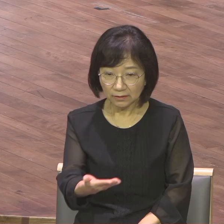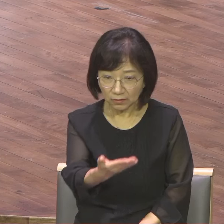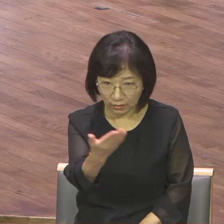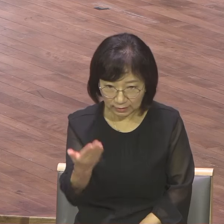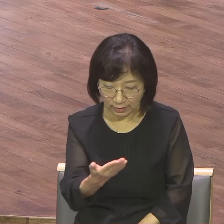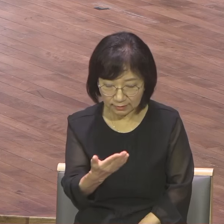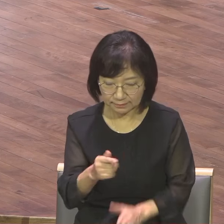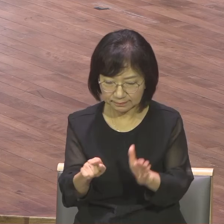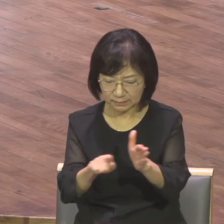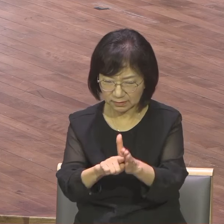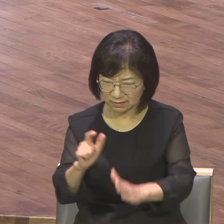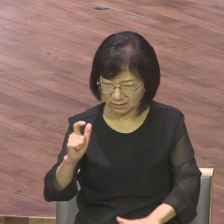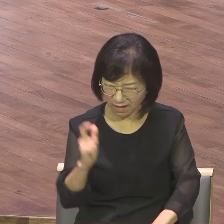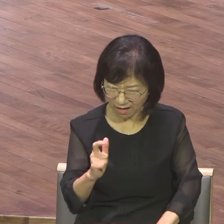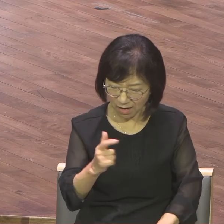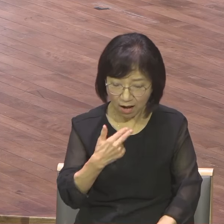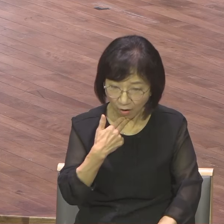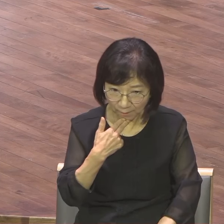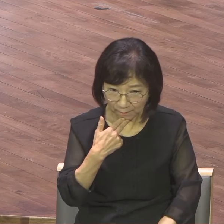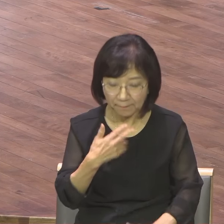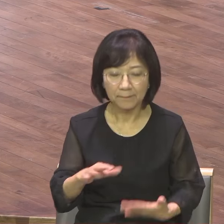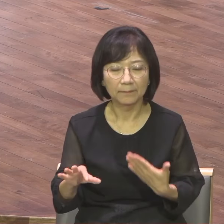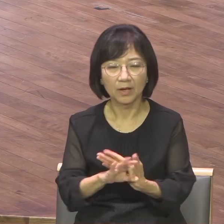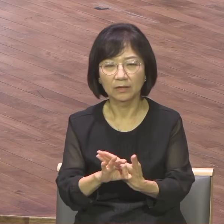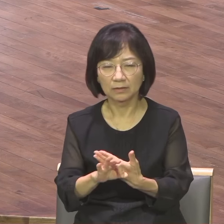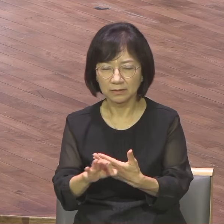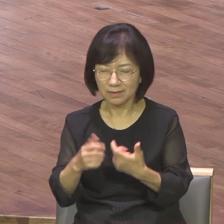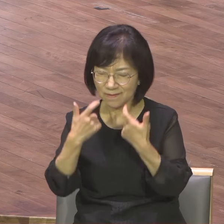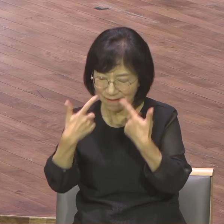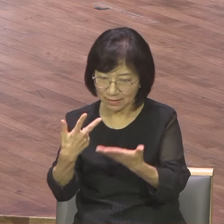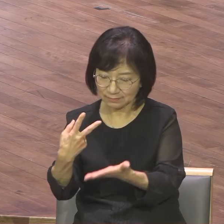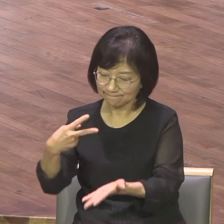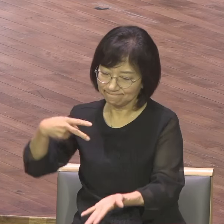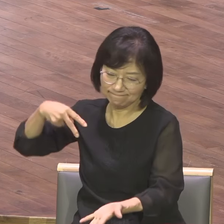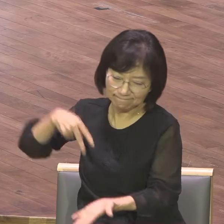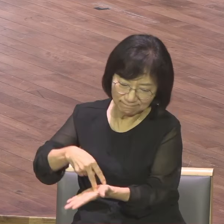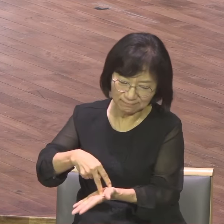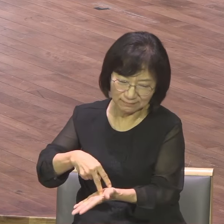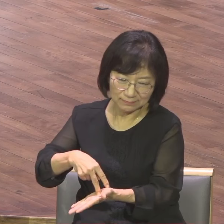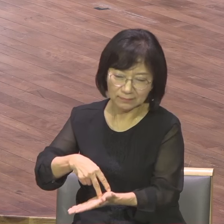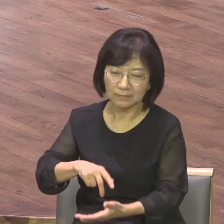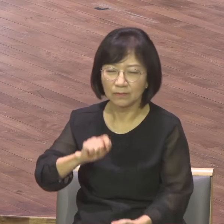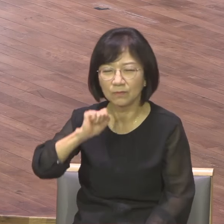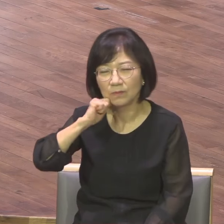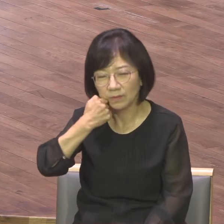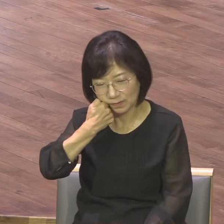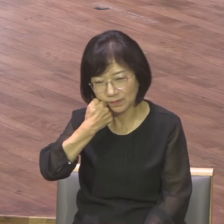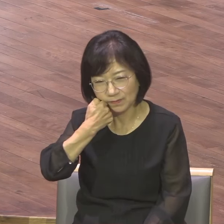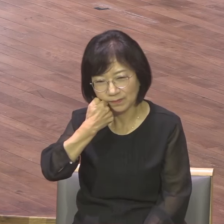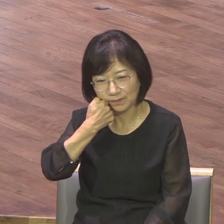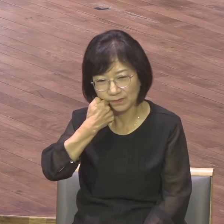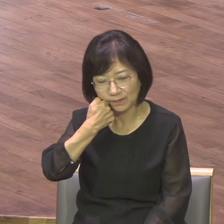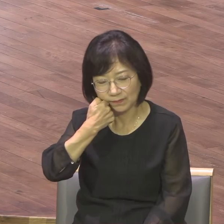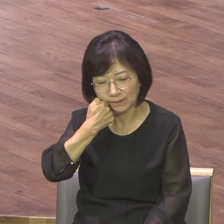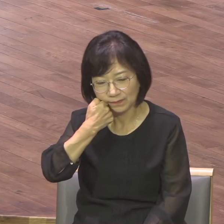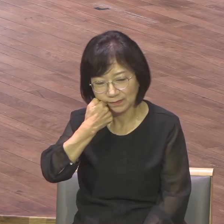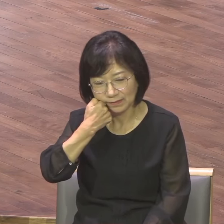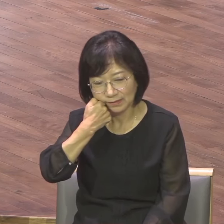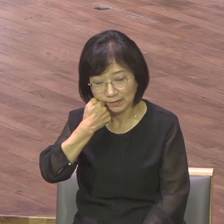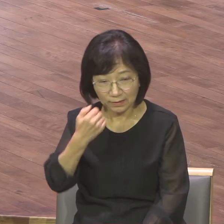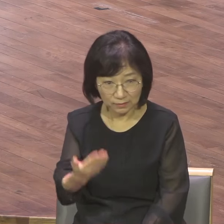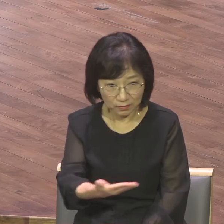믿지 아니하면 너희가 굳게 서지 못하리라. 하나님 말씀이에요.